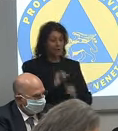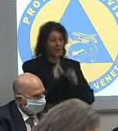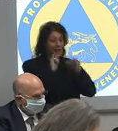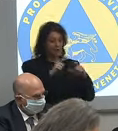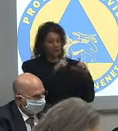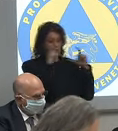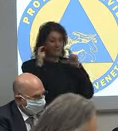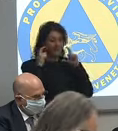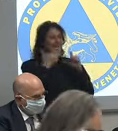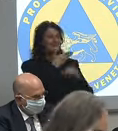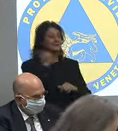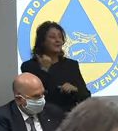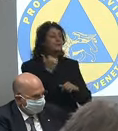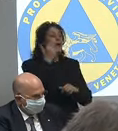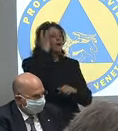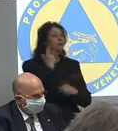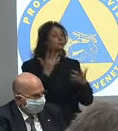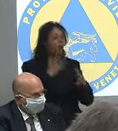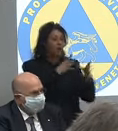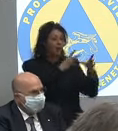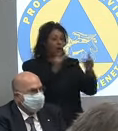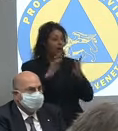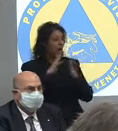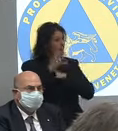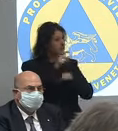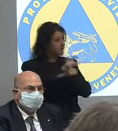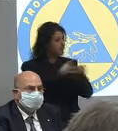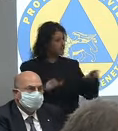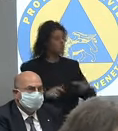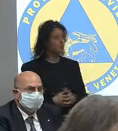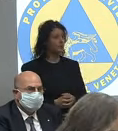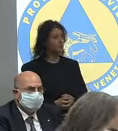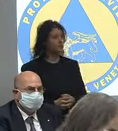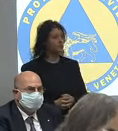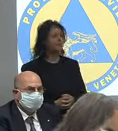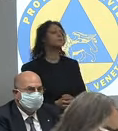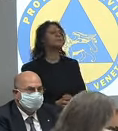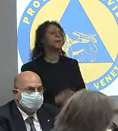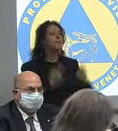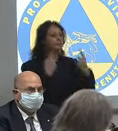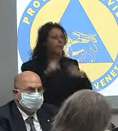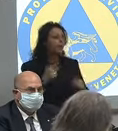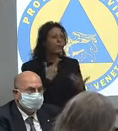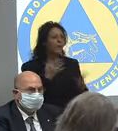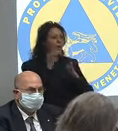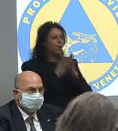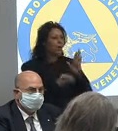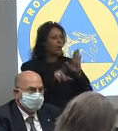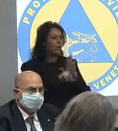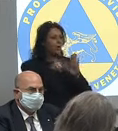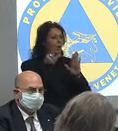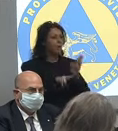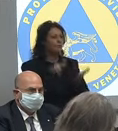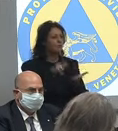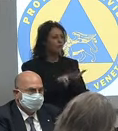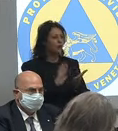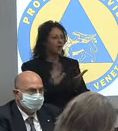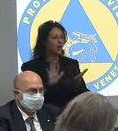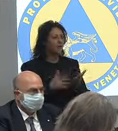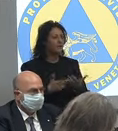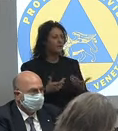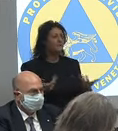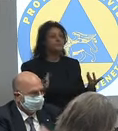altri. Per questo c'è di mezzo un'indicazione pubblica, ufficiale. Se fosse un virus che ti colpisce, ti